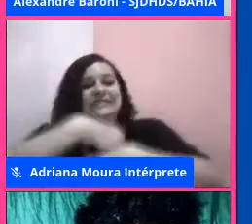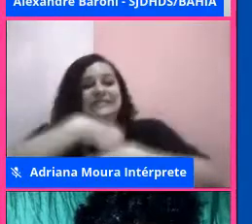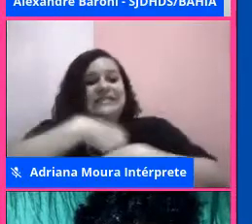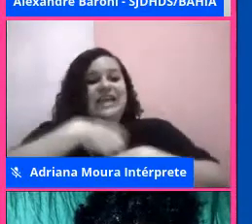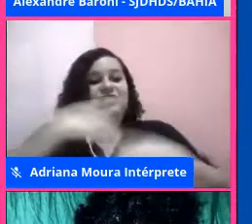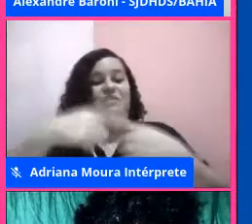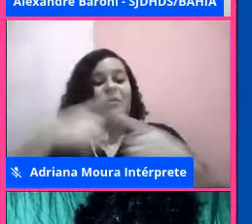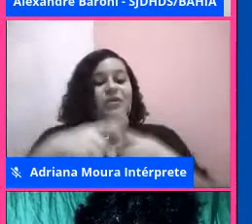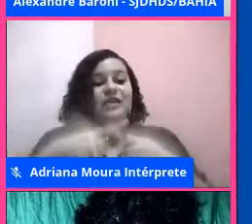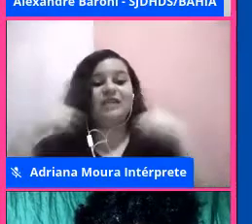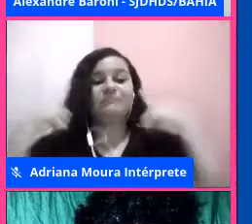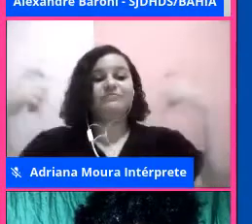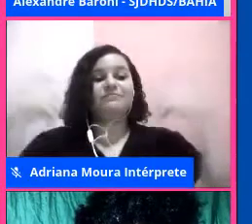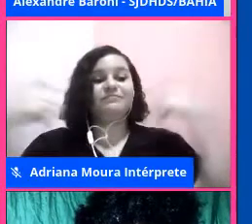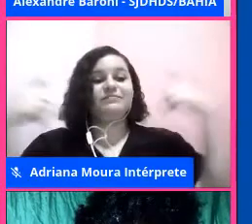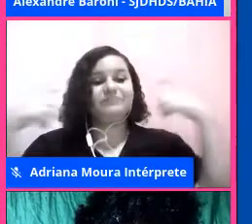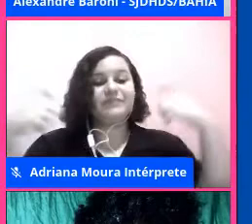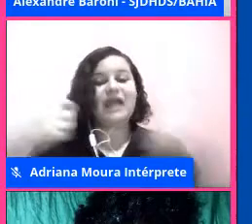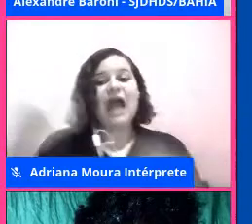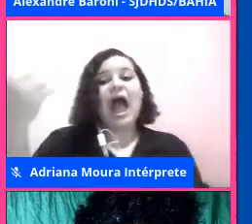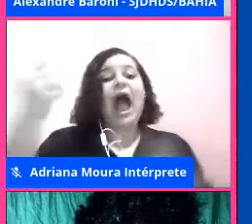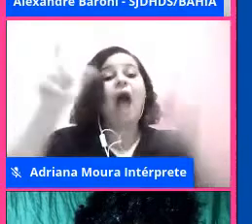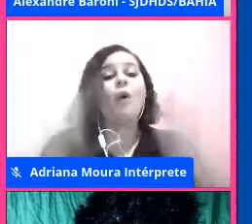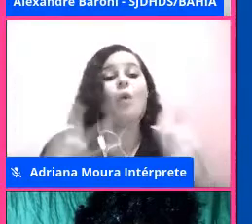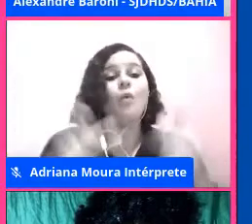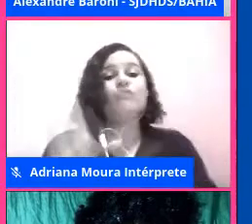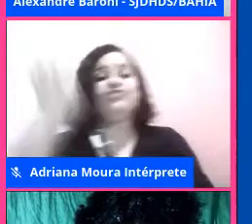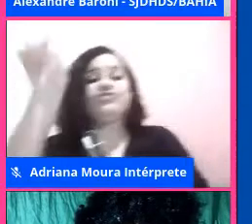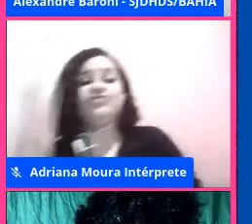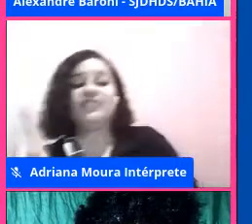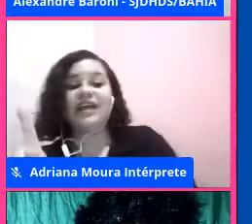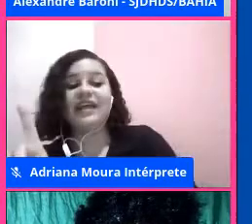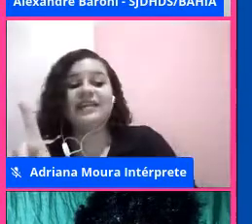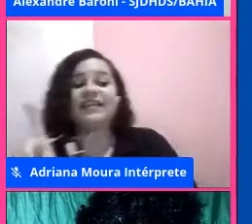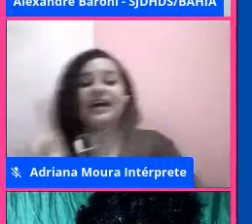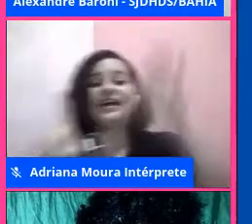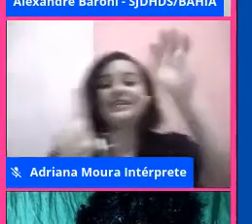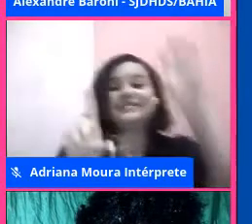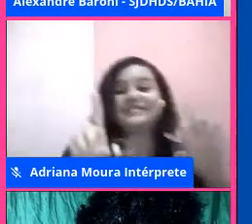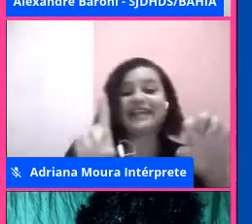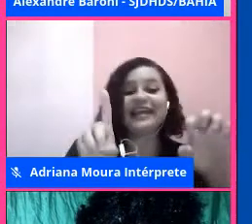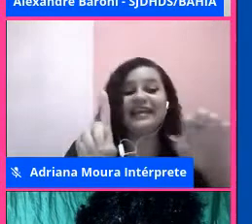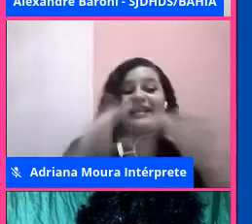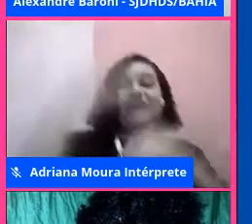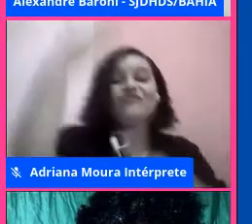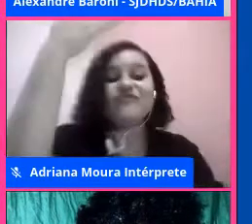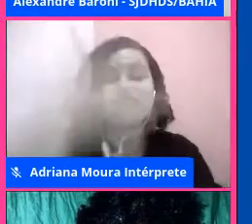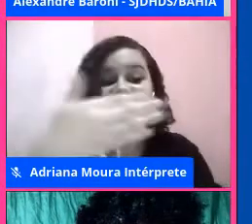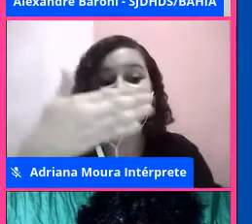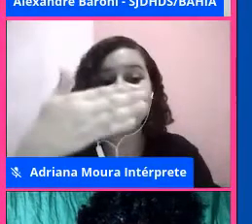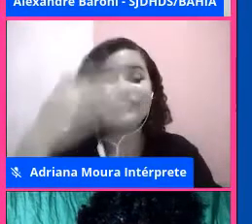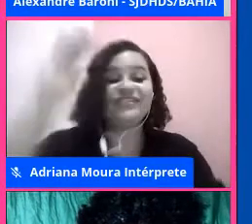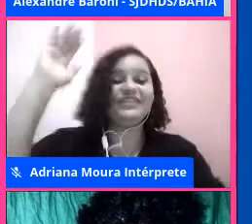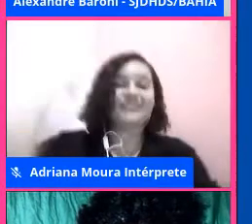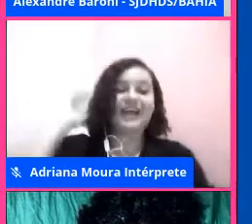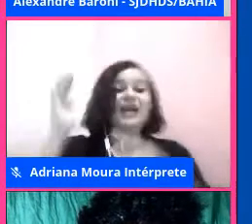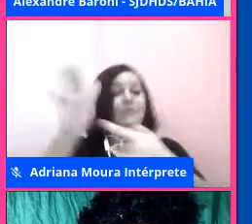alerta. Ele vai dizer o que está à direita, à esquerda, à frente. Então, fizemos teste, por exemplo, na CEAzinha,